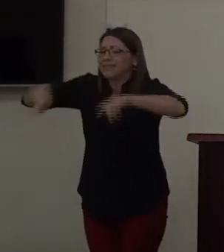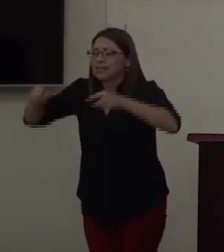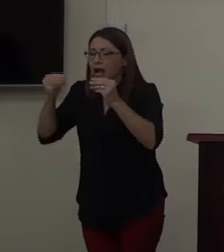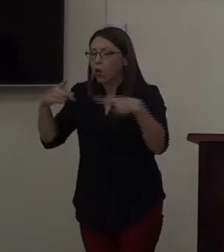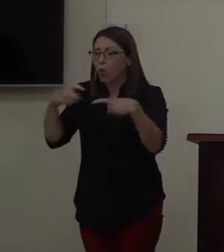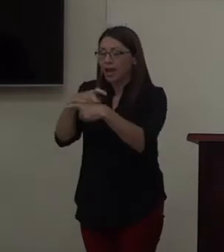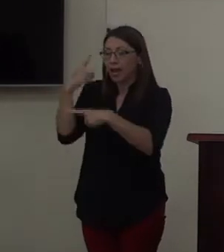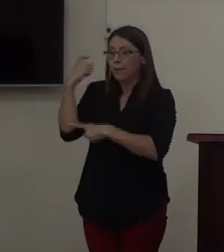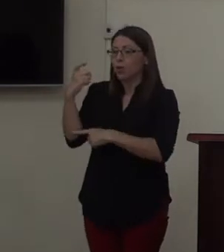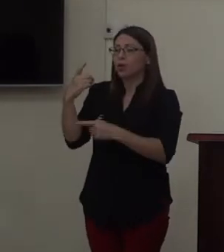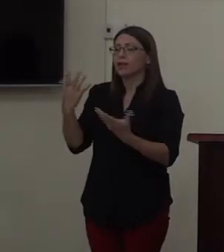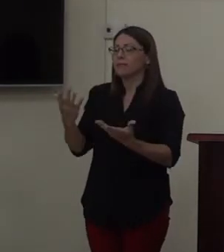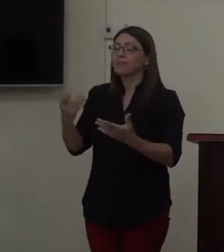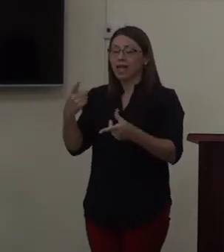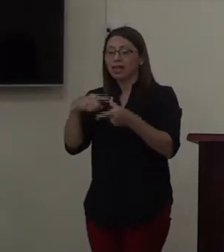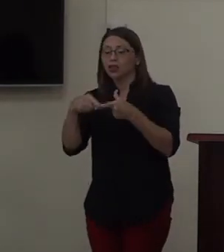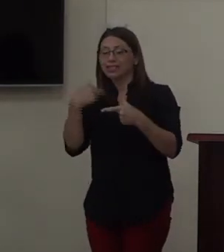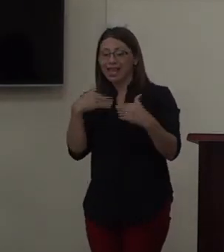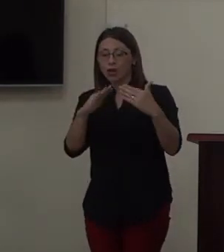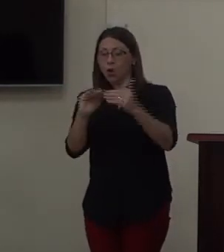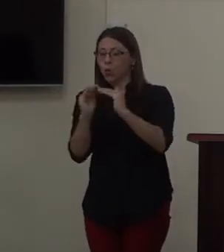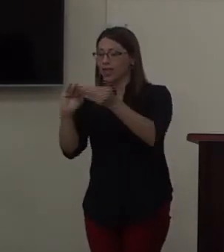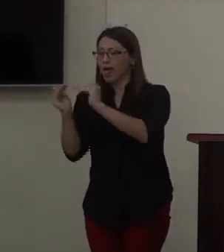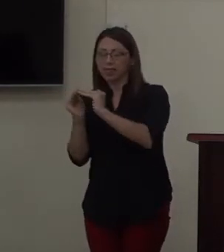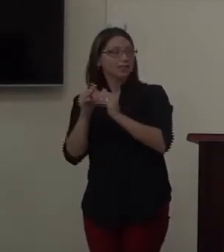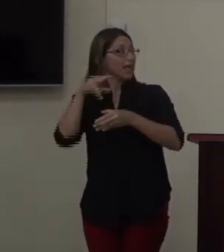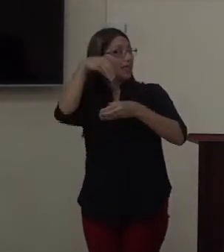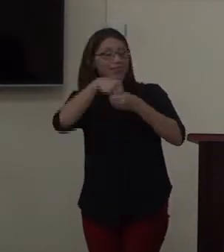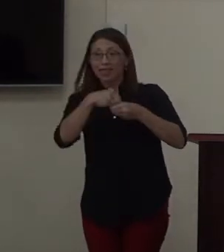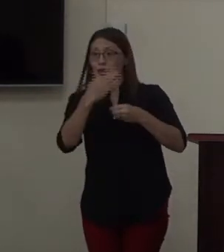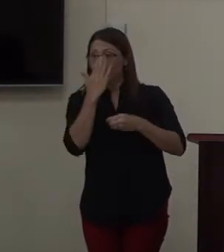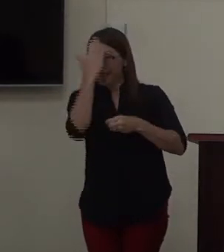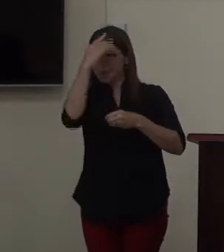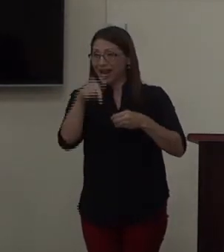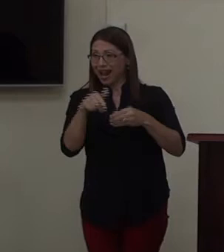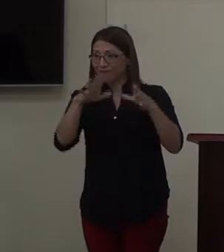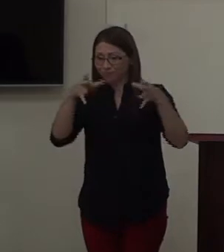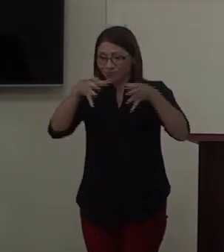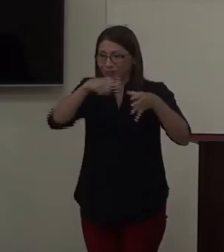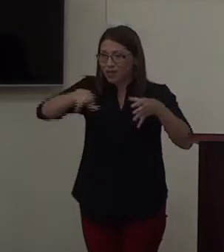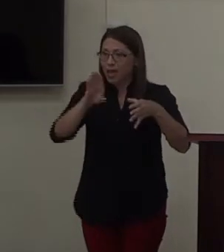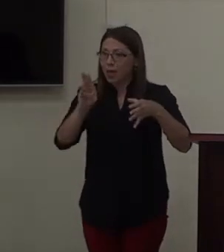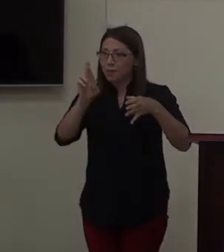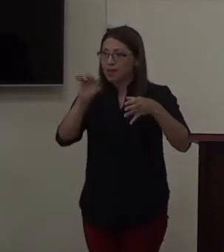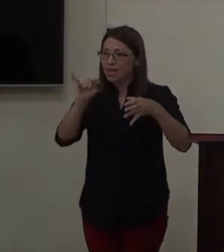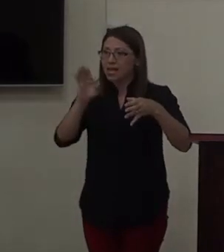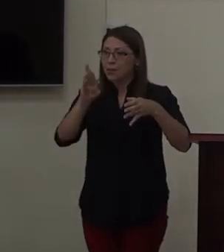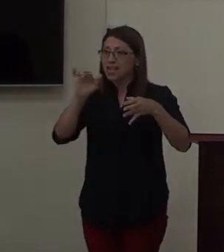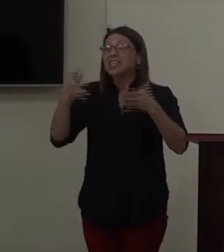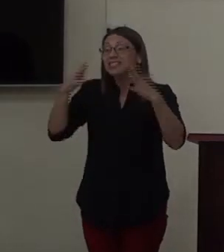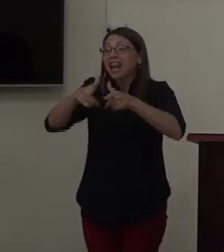entonces tenemos comunidades dentro de Talamanca Bribri, en la que la lengua ya está muy desplazada,